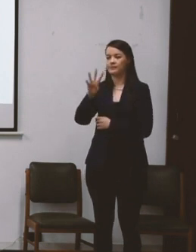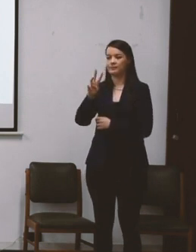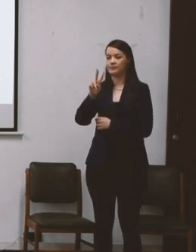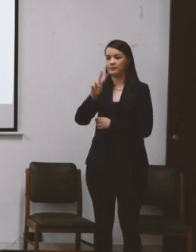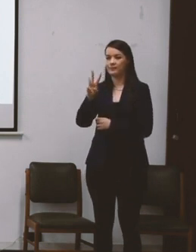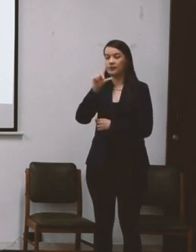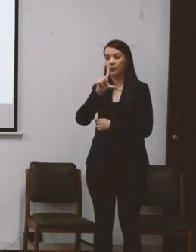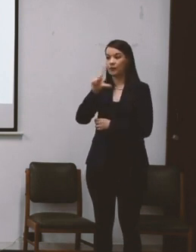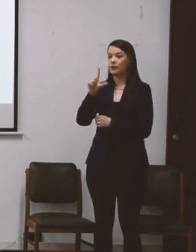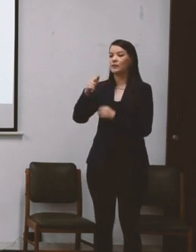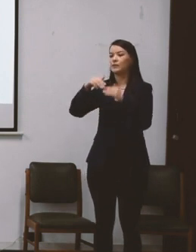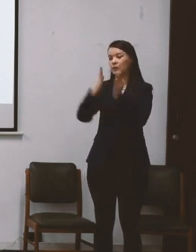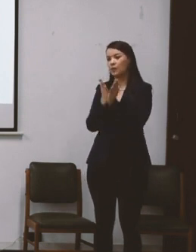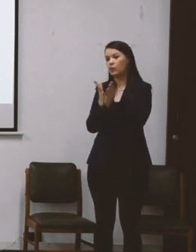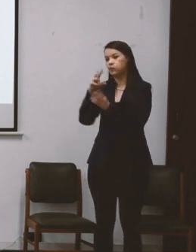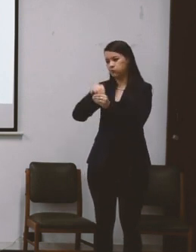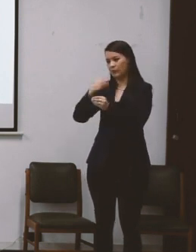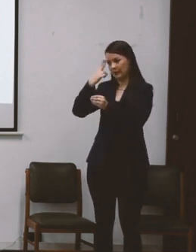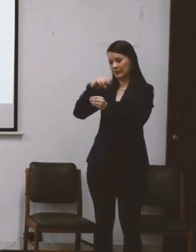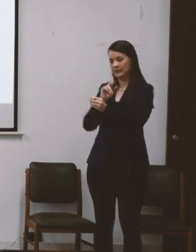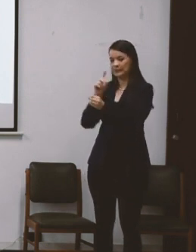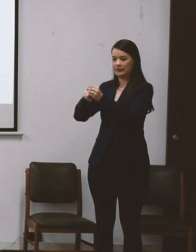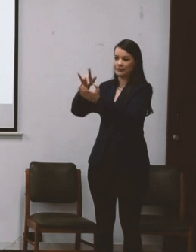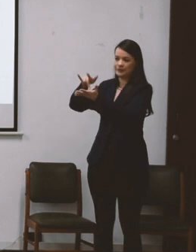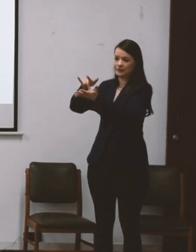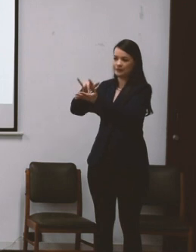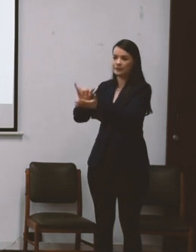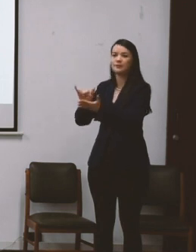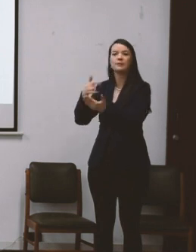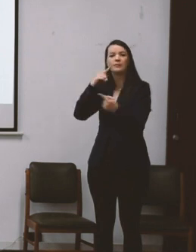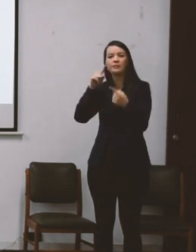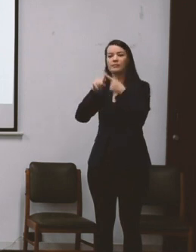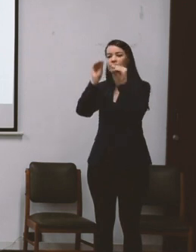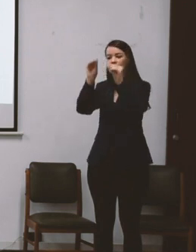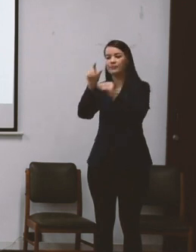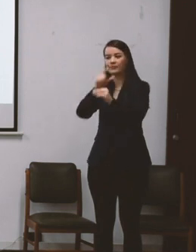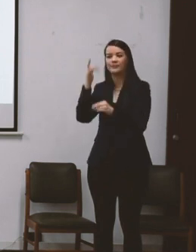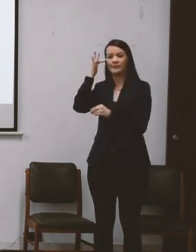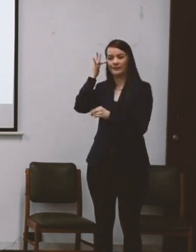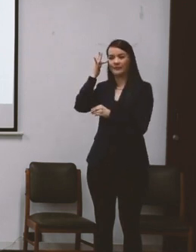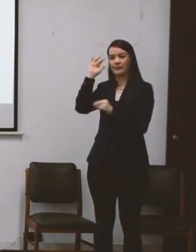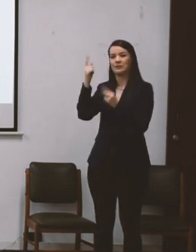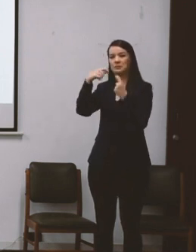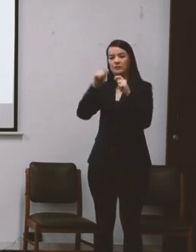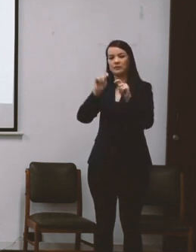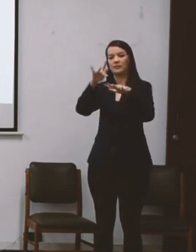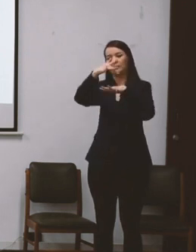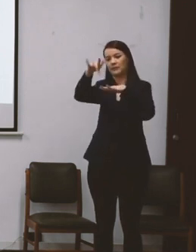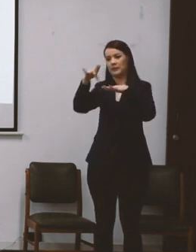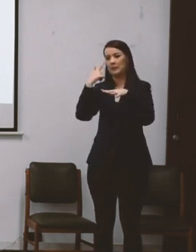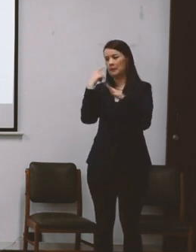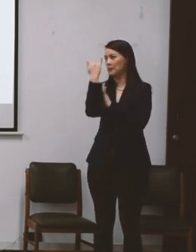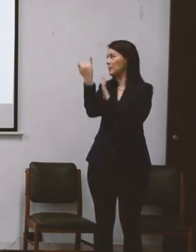AC, que es en la escuela donde iba Martiel, dedicada a la educación de personas con síndrome de Down, publica en su página de Facebook la